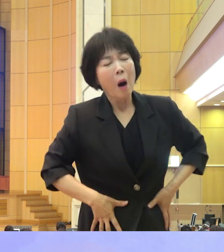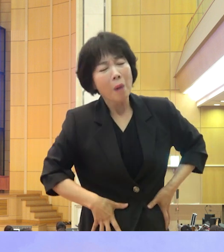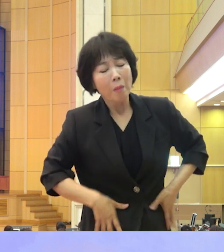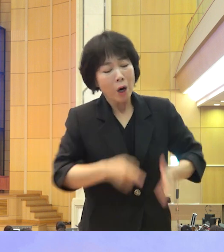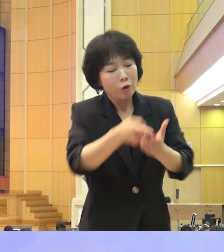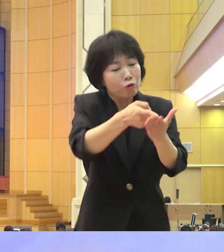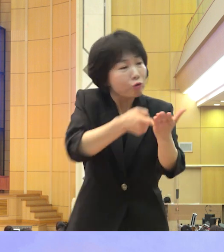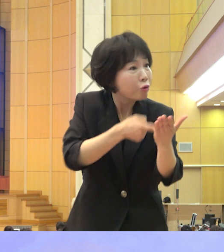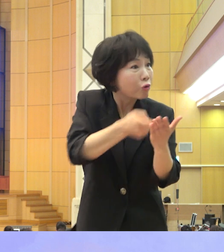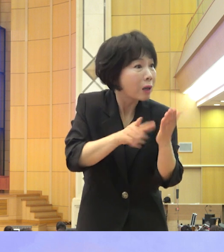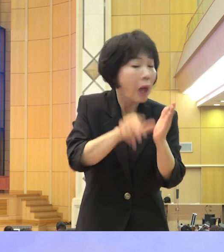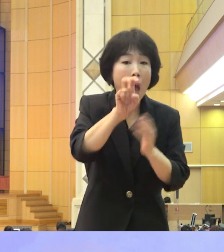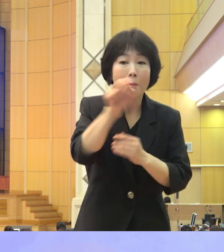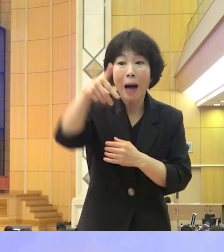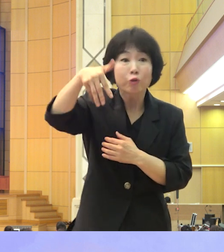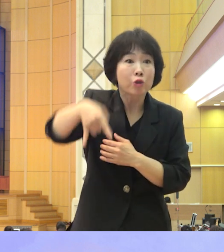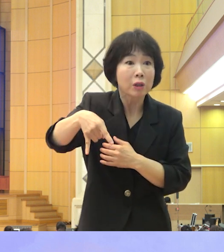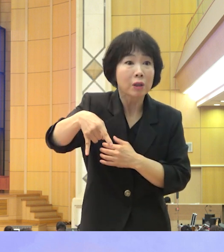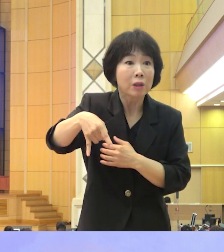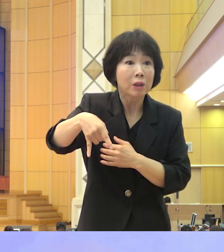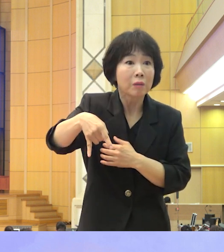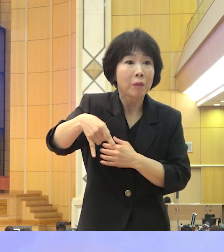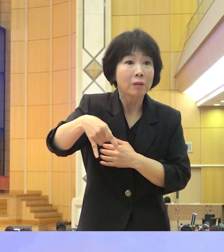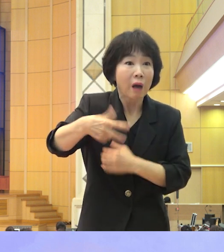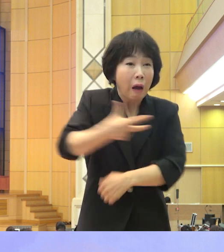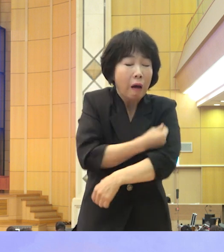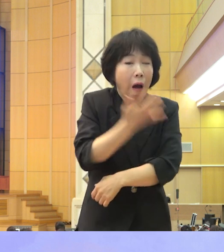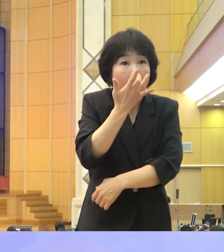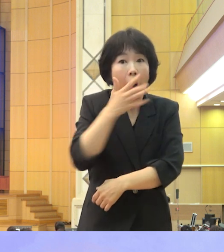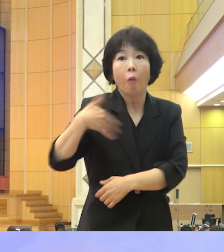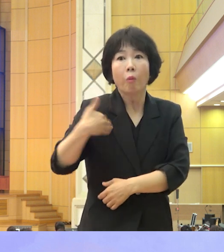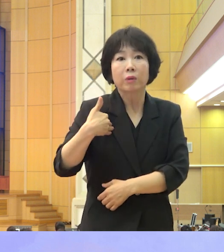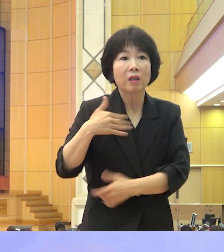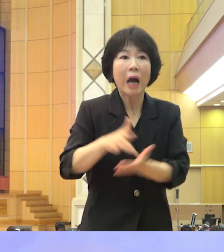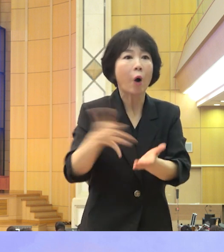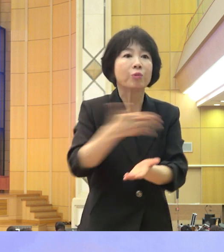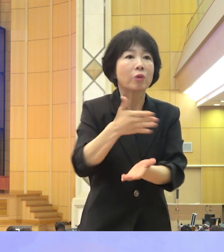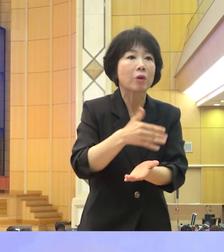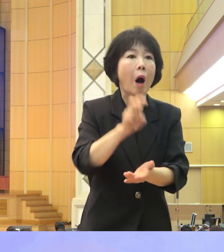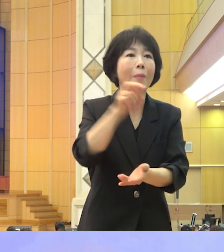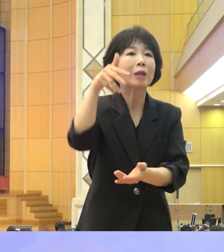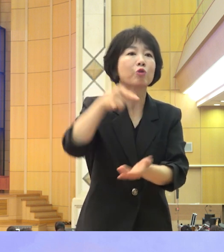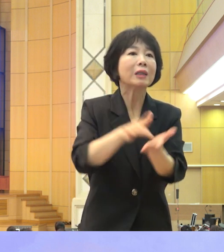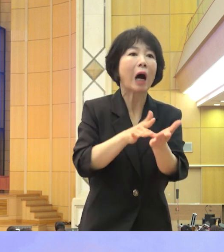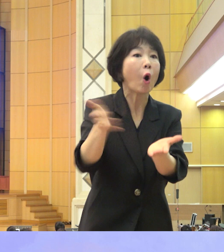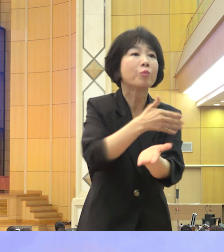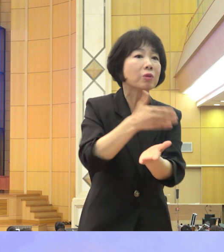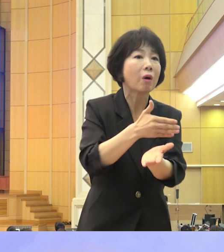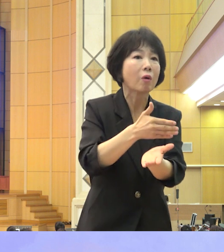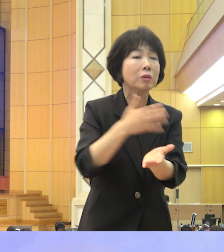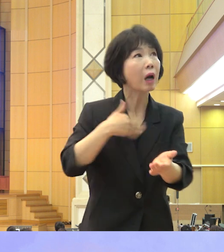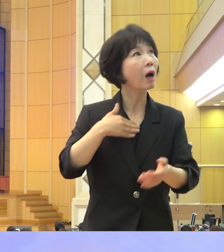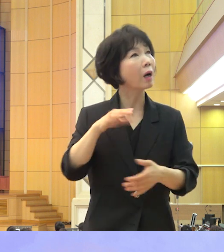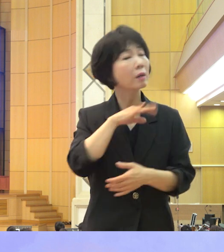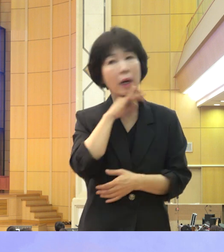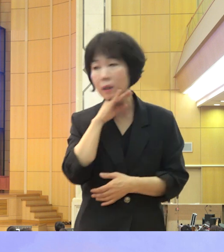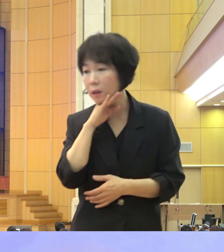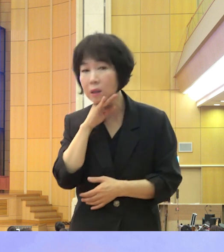그래서 생사를 찢었습니다. 제가요 15살